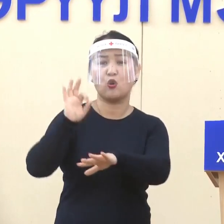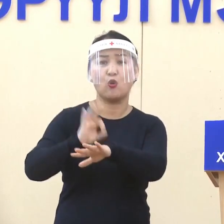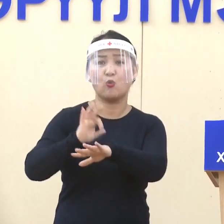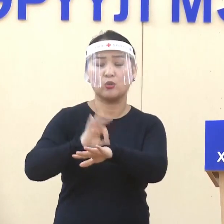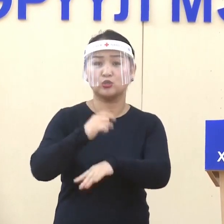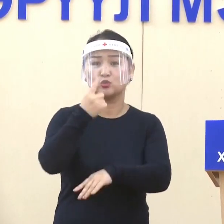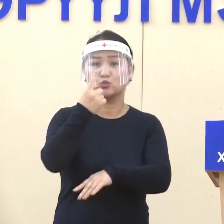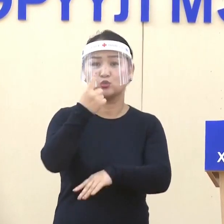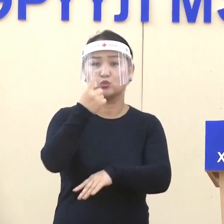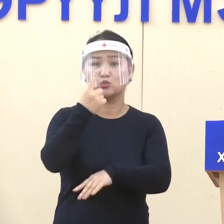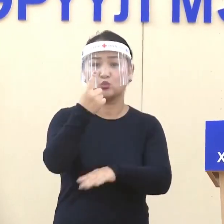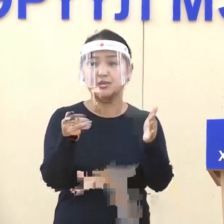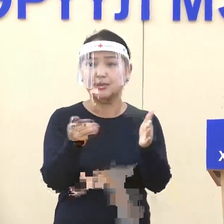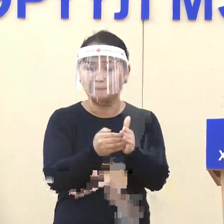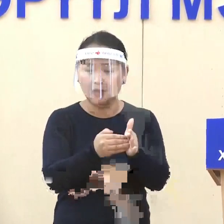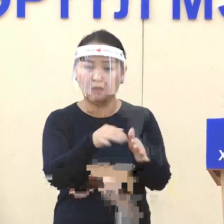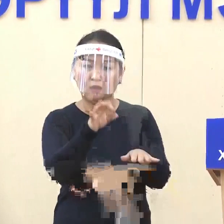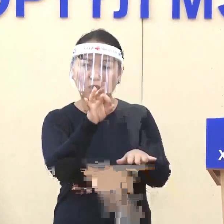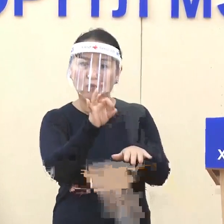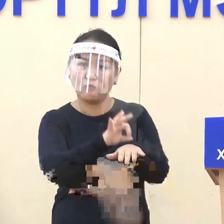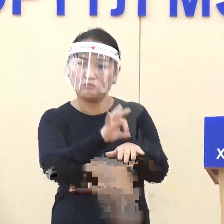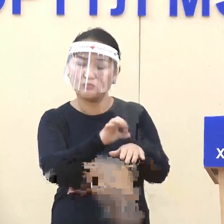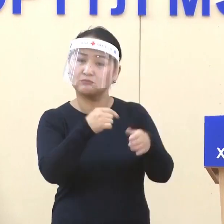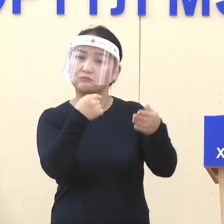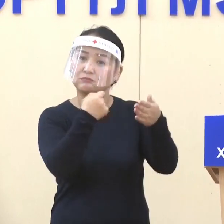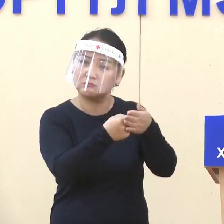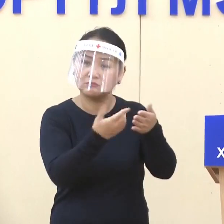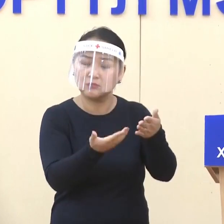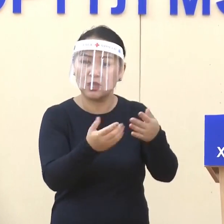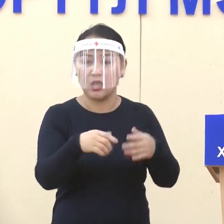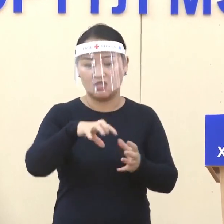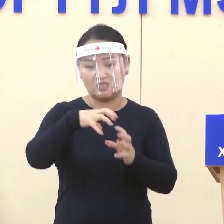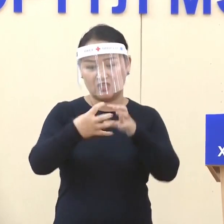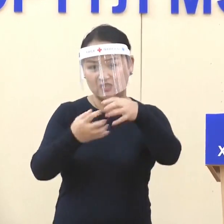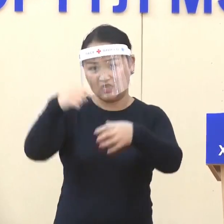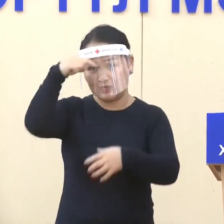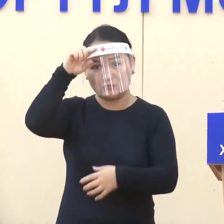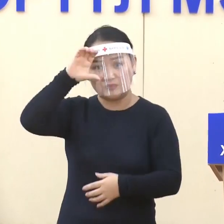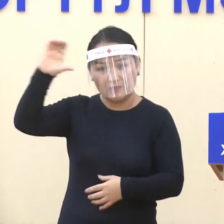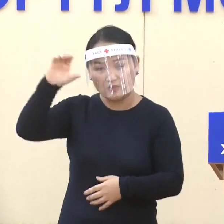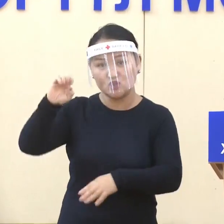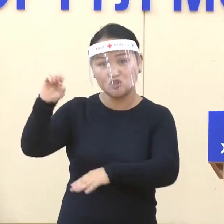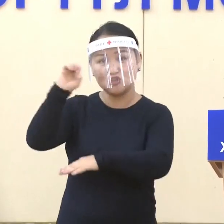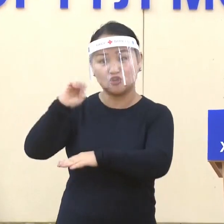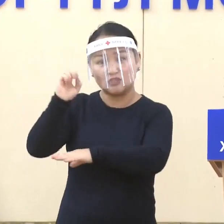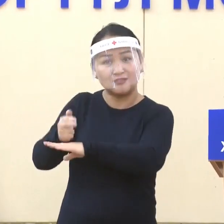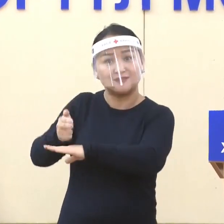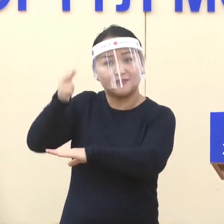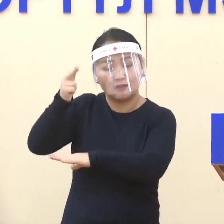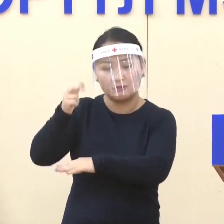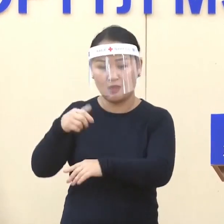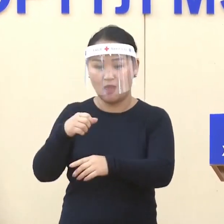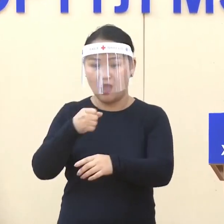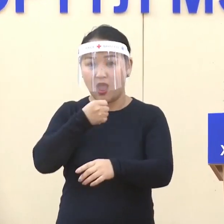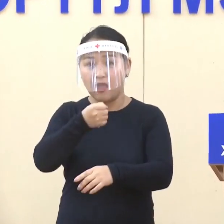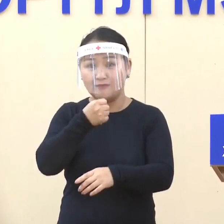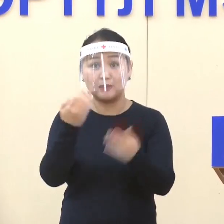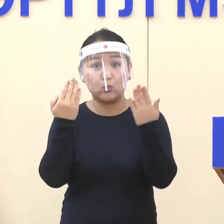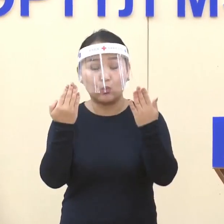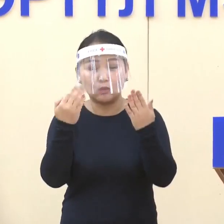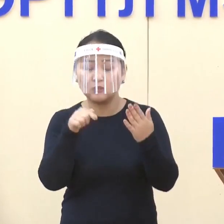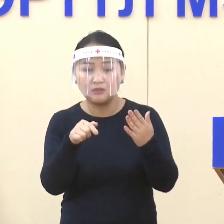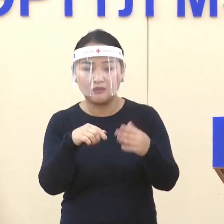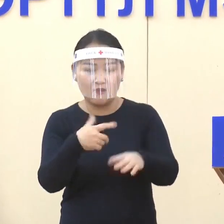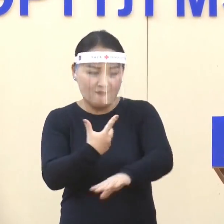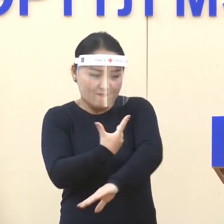190 гаруй мянган тохиолдол бүртгэгдлээ. Дэлхийн эрүүл мэндийн байгууллагын ерөнхий захирал хэвлэлийн хурлын үеэр вакцин